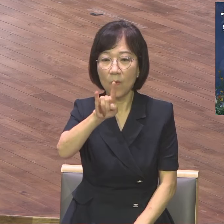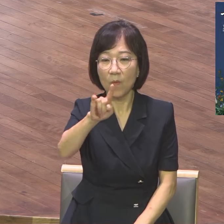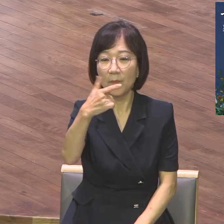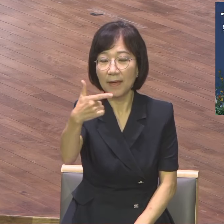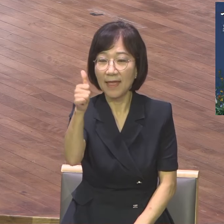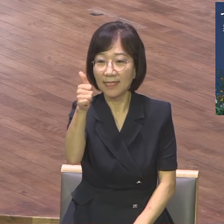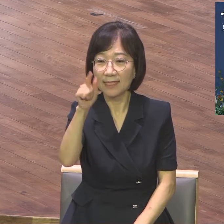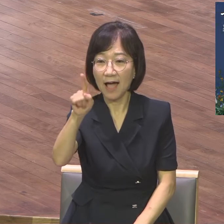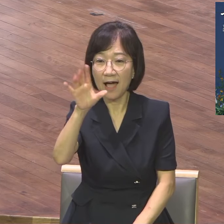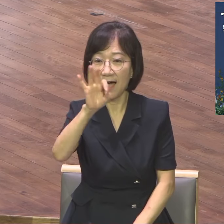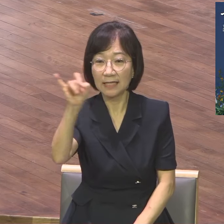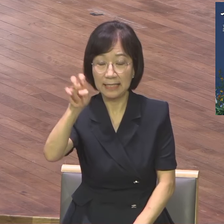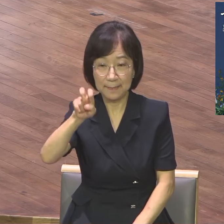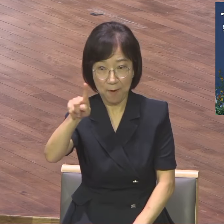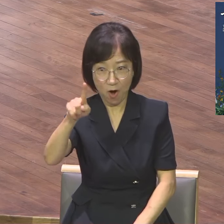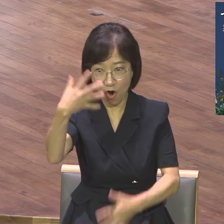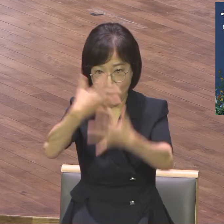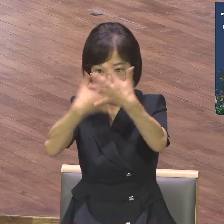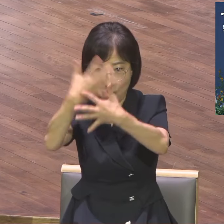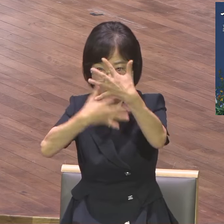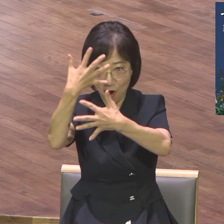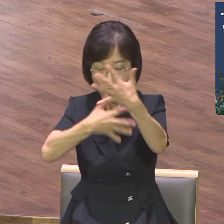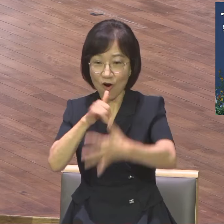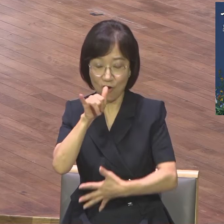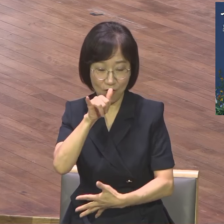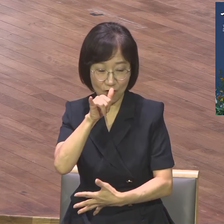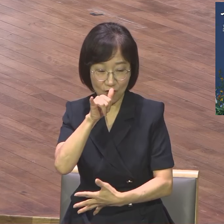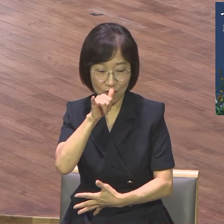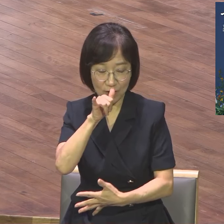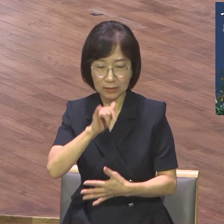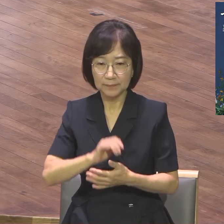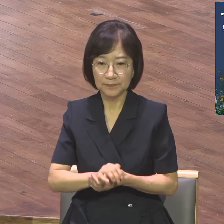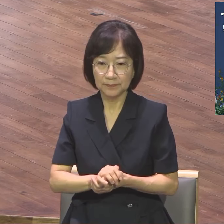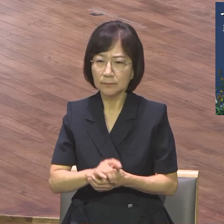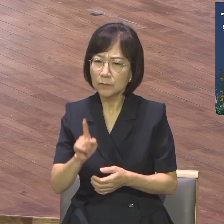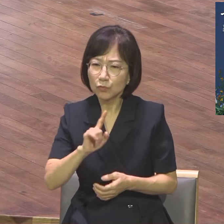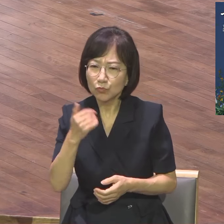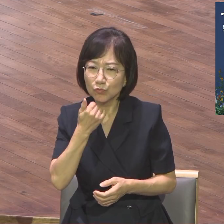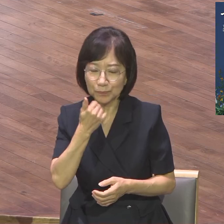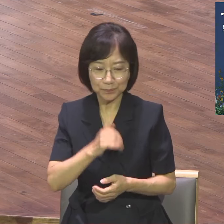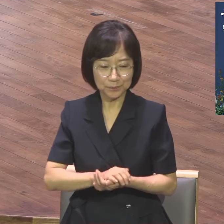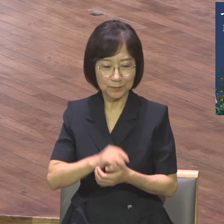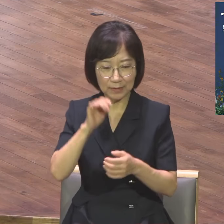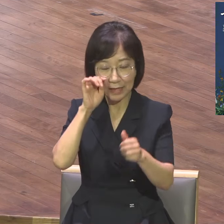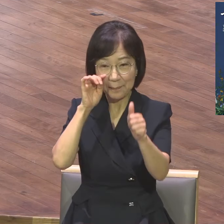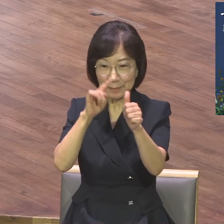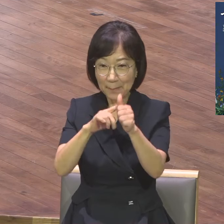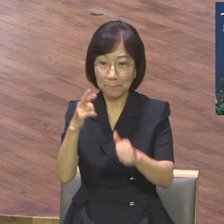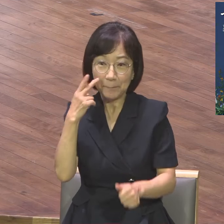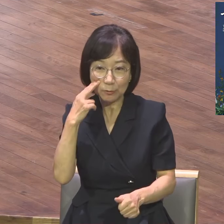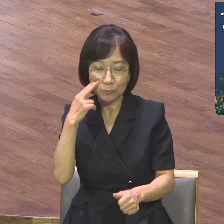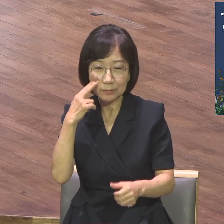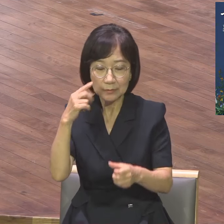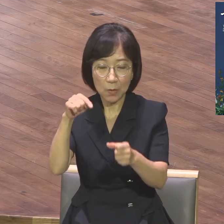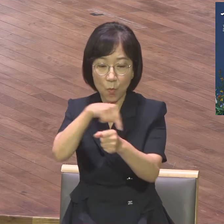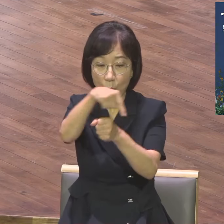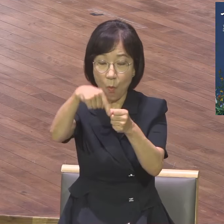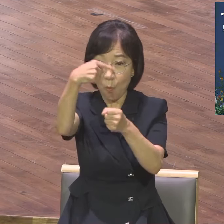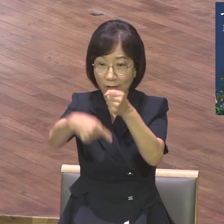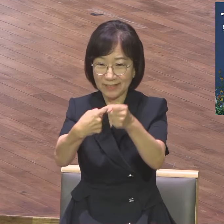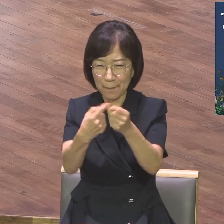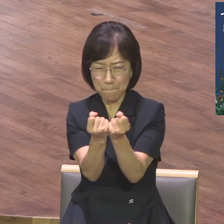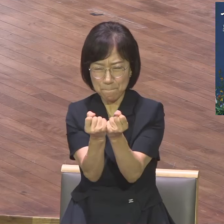오펜하이머라는 영화가 있어요. 이 오펜하이머 이분이 누구냐? 미국의 원자탄 만든 분이에요.